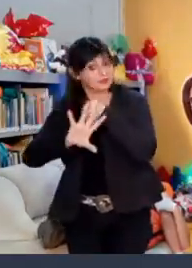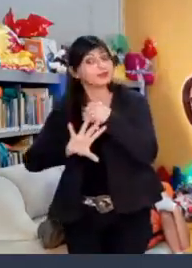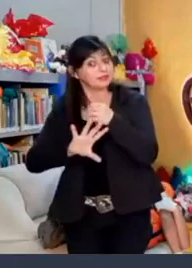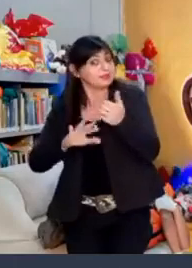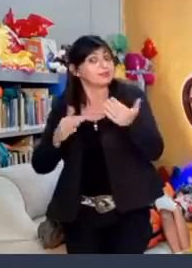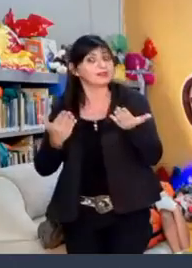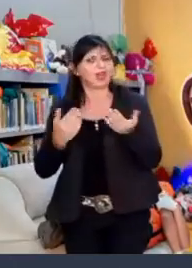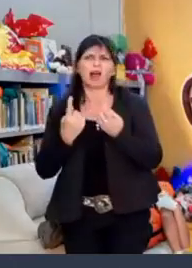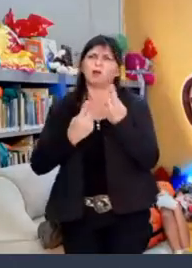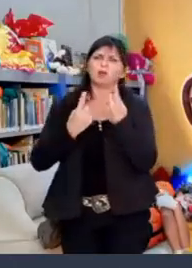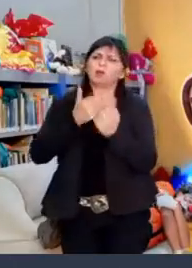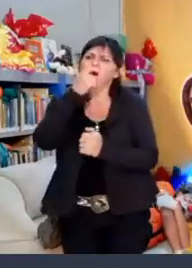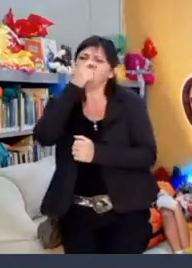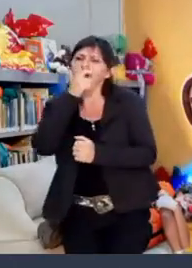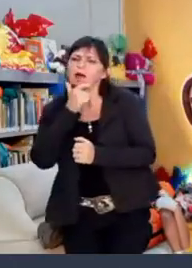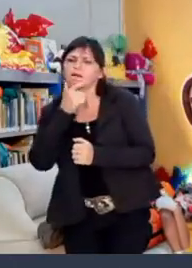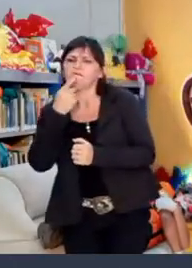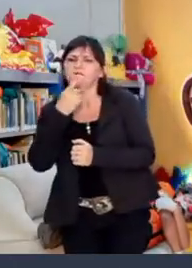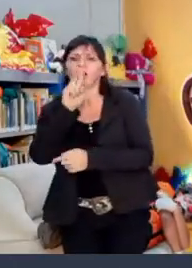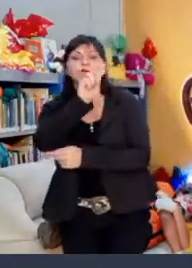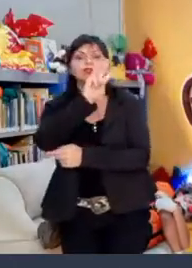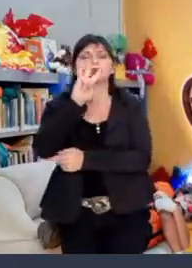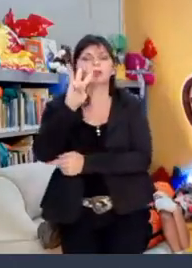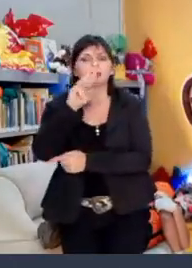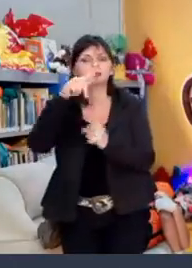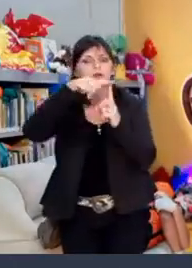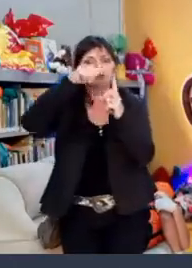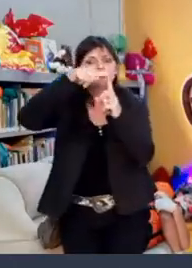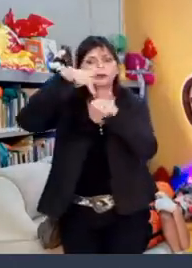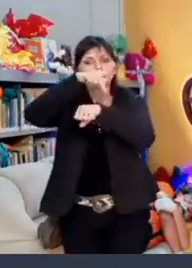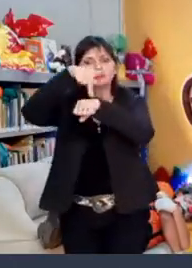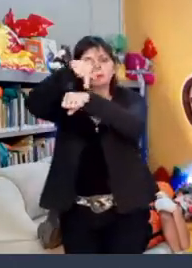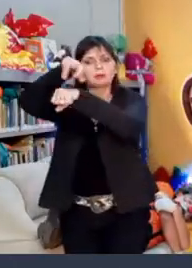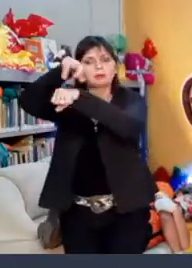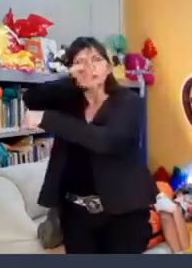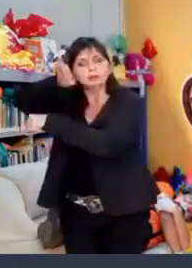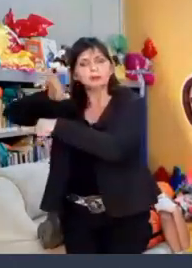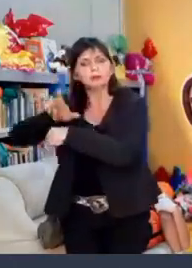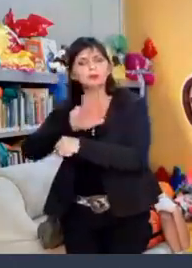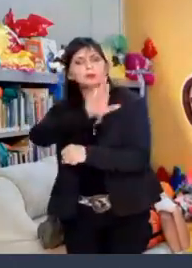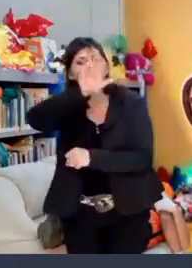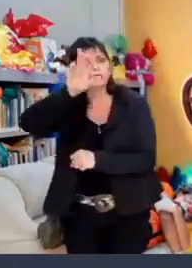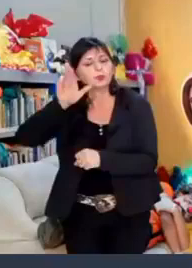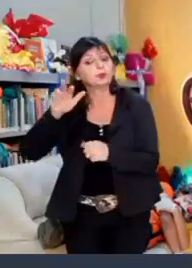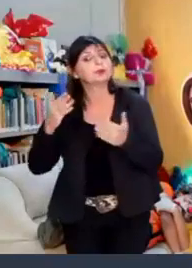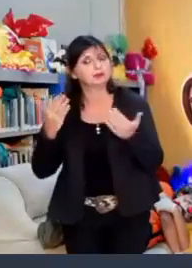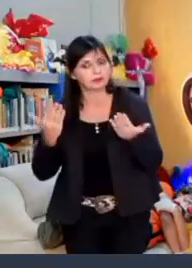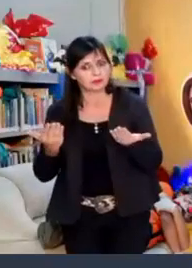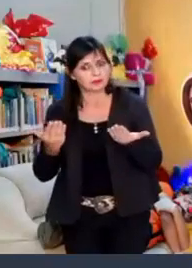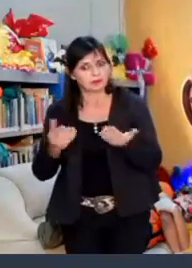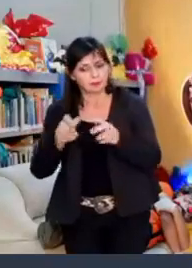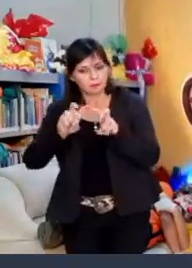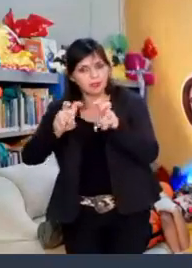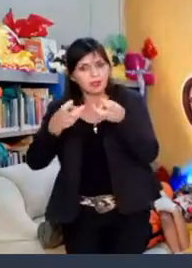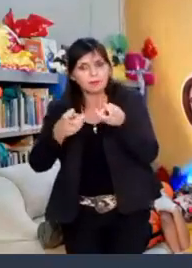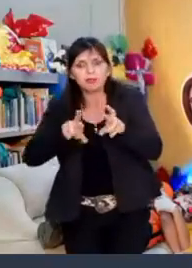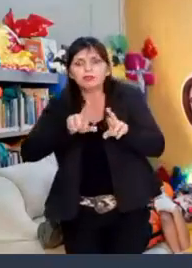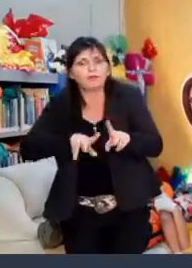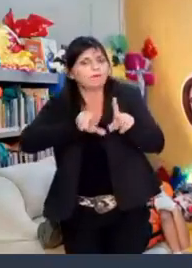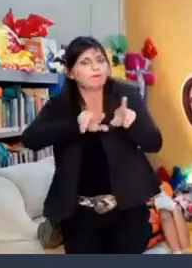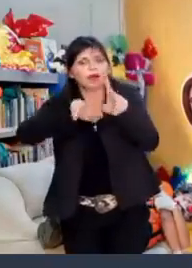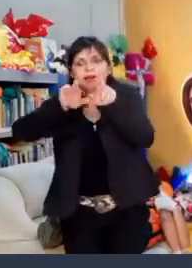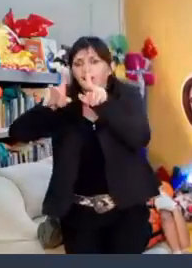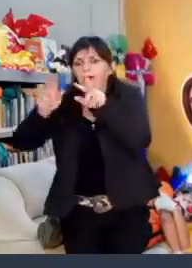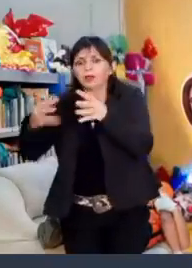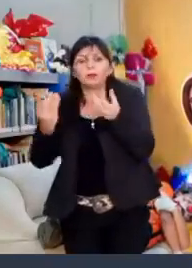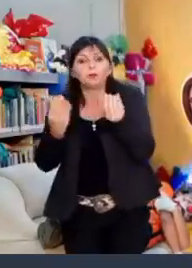Alguns dizem que são 23, 24, 30, mas vejam o grande número de etnias que